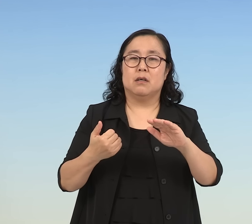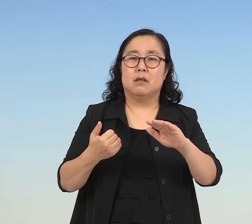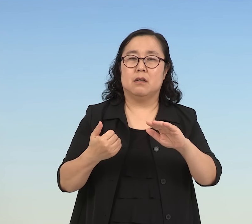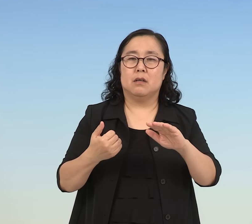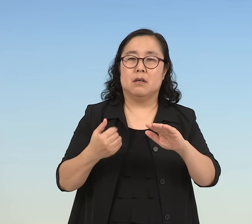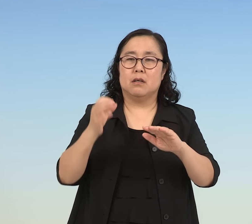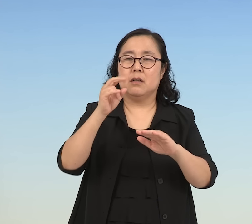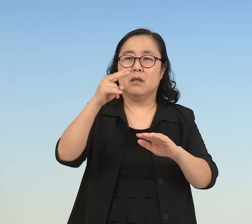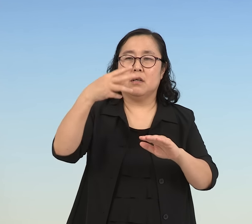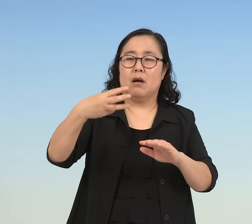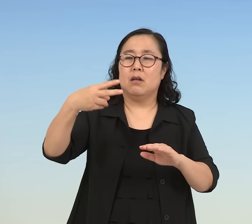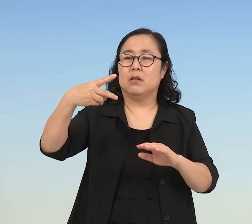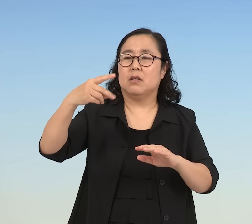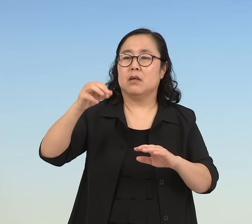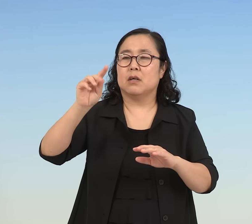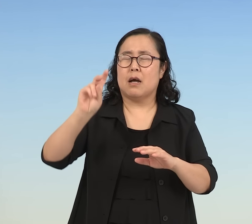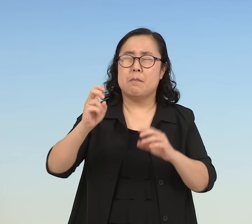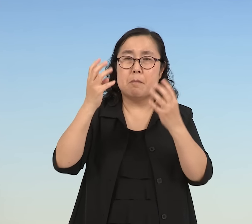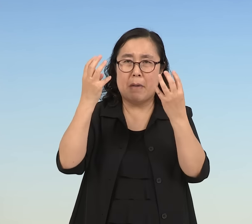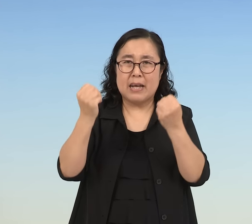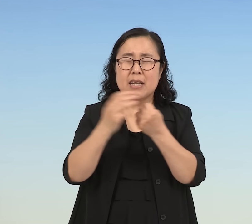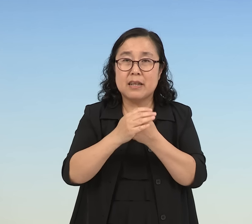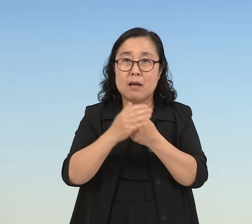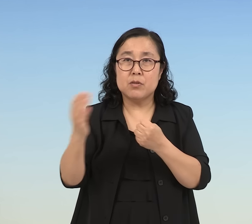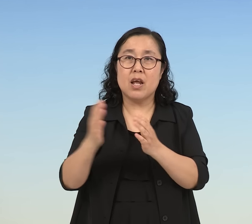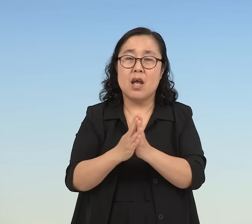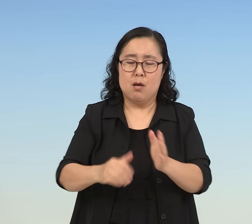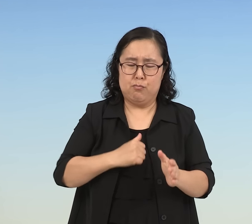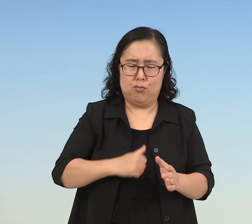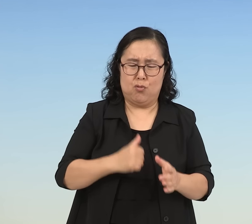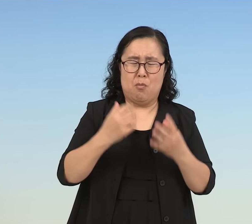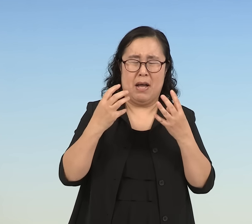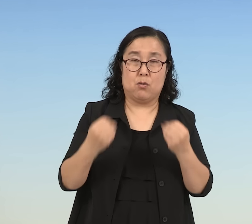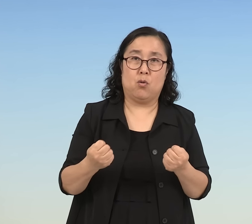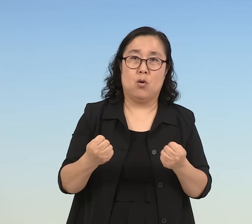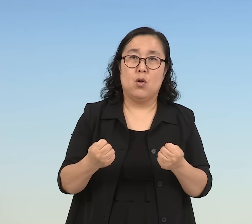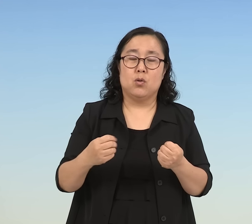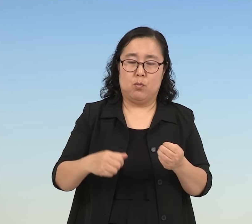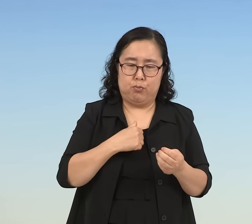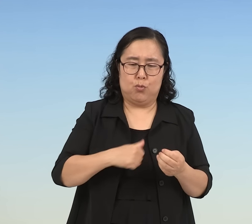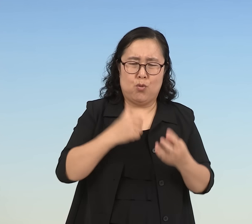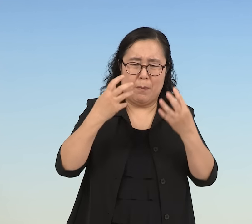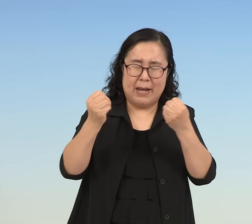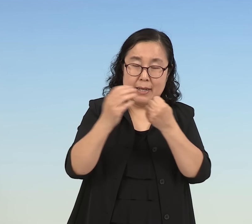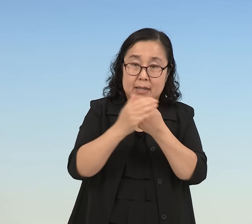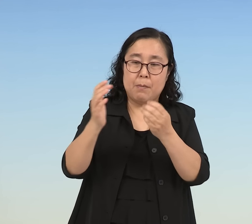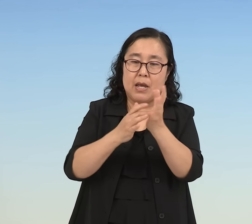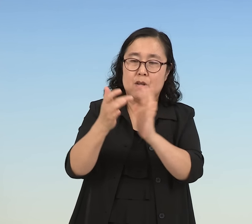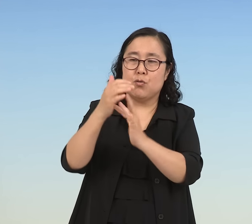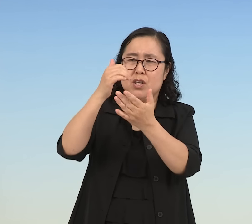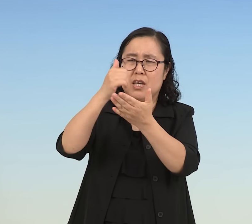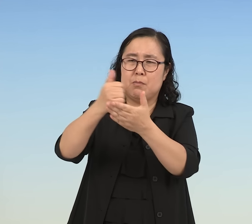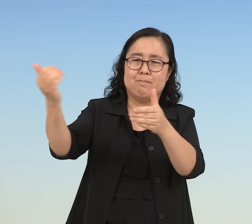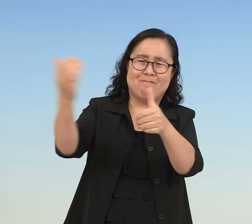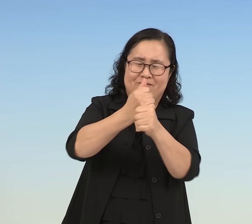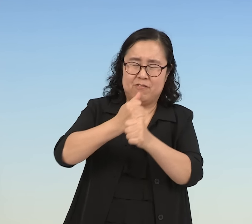아닙니까? 열등감이 많으니까 분노도 많고, 분노가 많으니까 공이라는 이름으로 그냥 예수 믿는 사람 잡아 죽이려